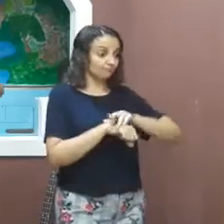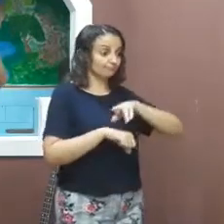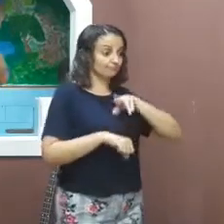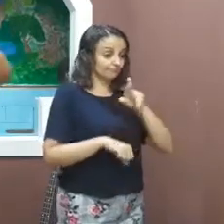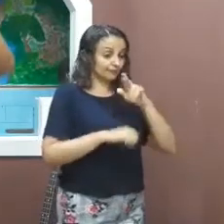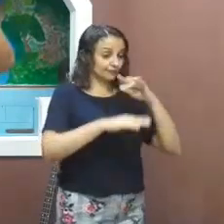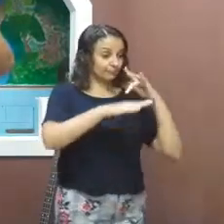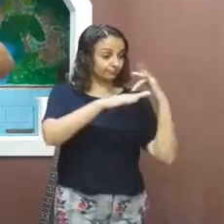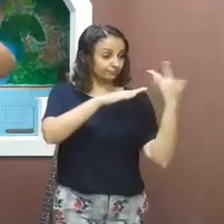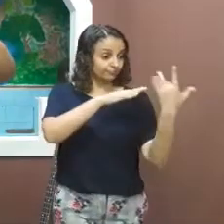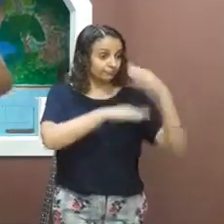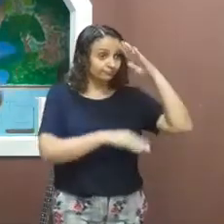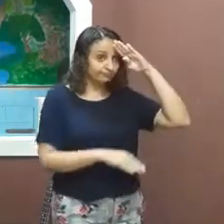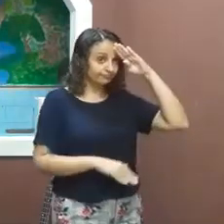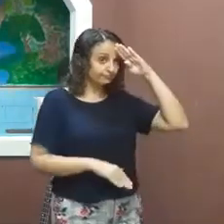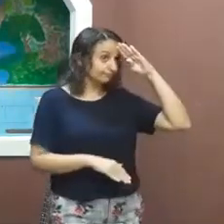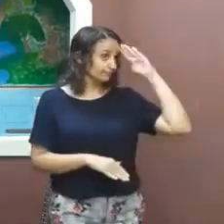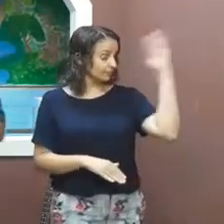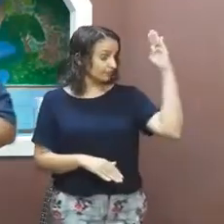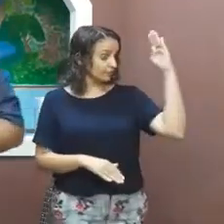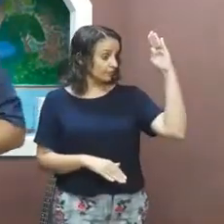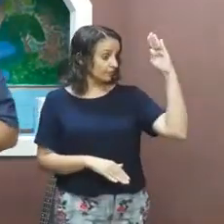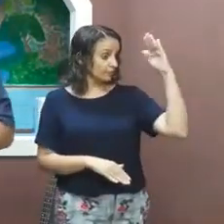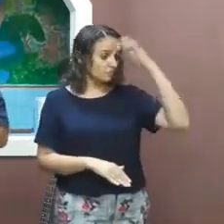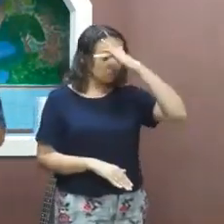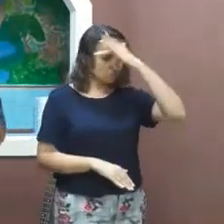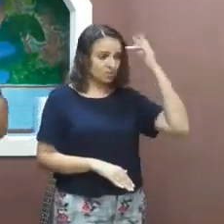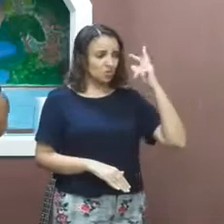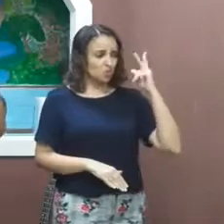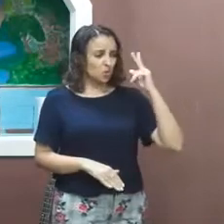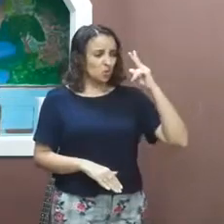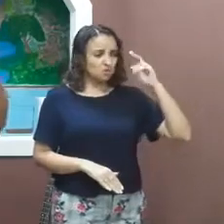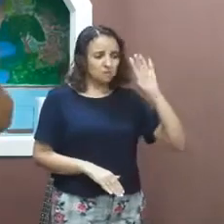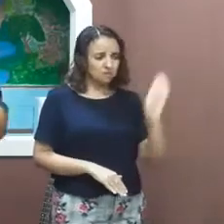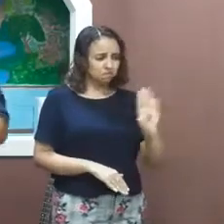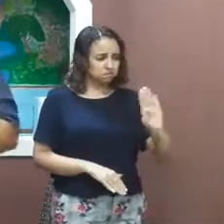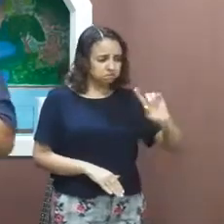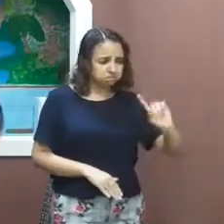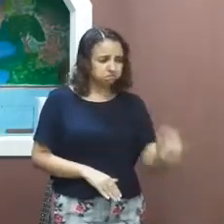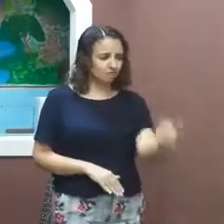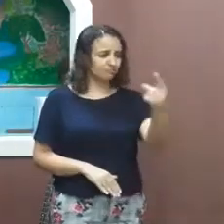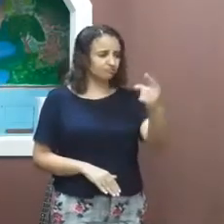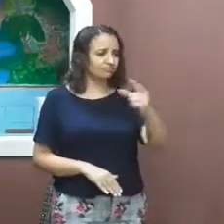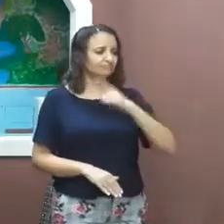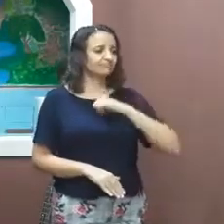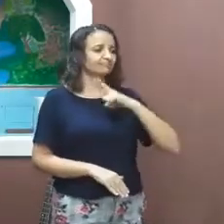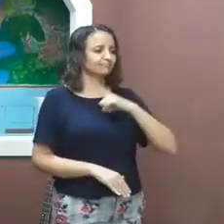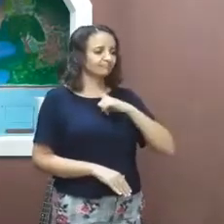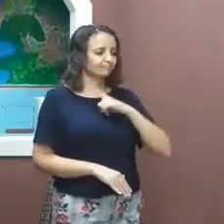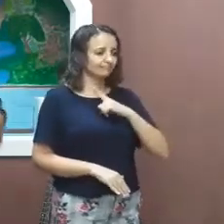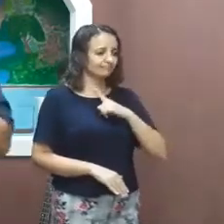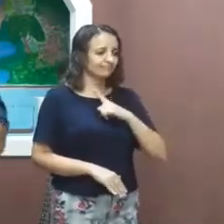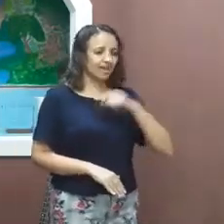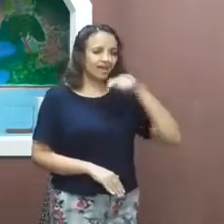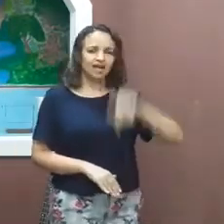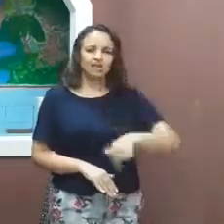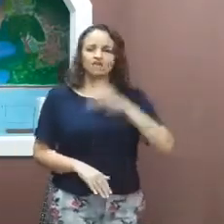tem mais de 2 bilhões de pessoas. Há uma estimativa, Flórida, quantas pessoas tem em Flórida? Qual a